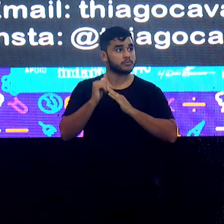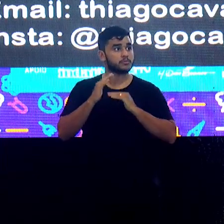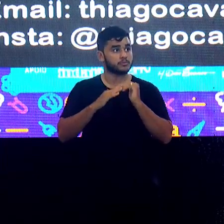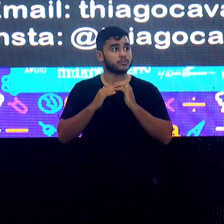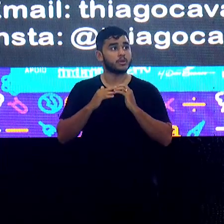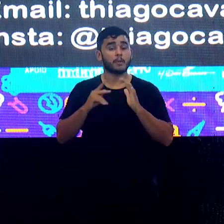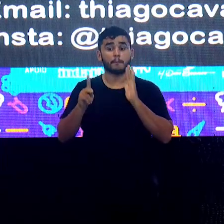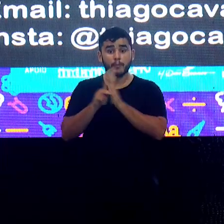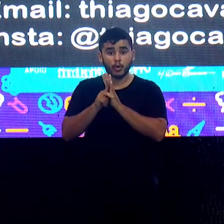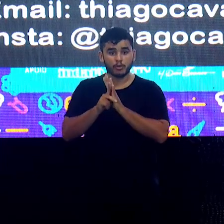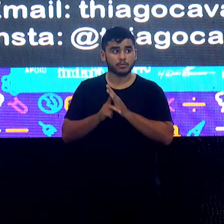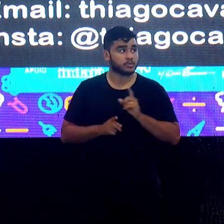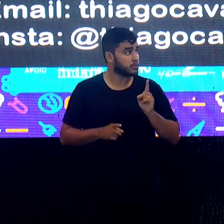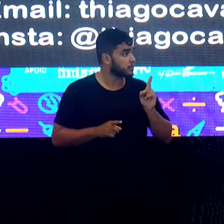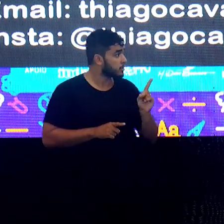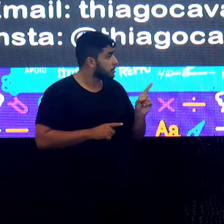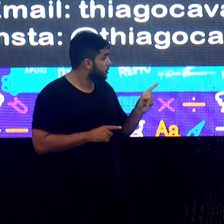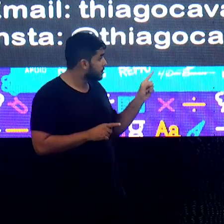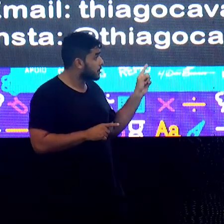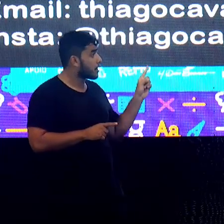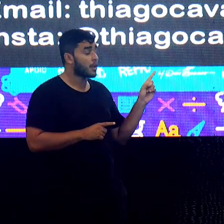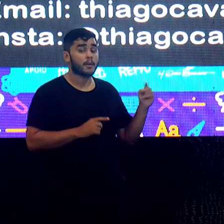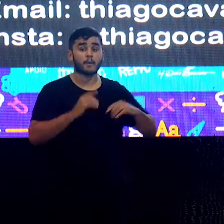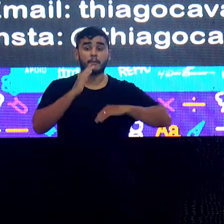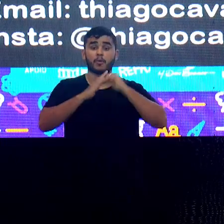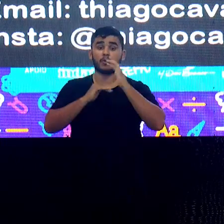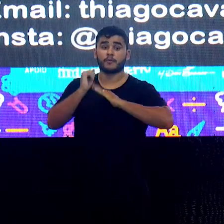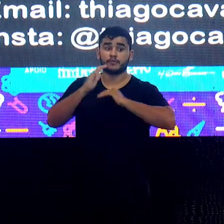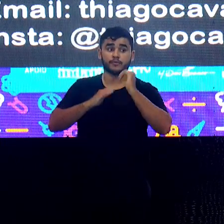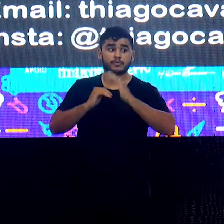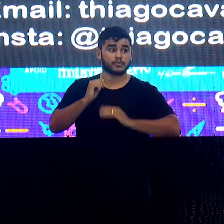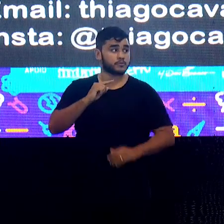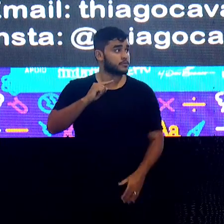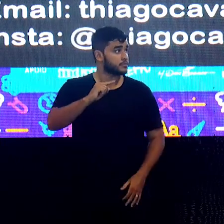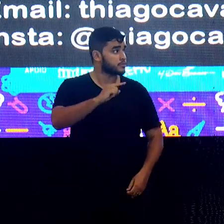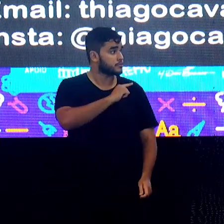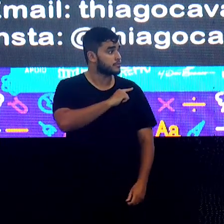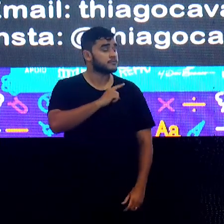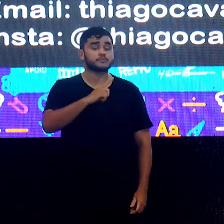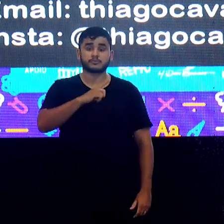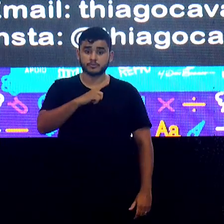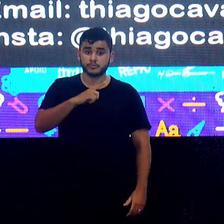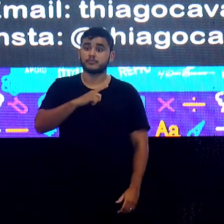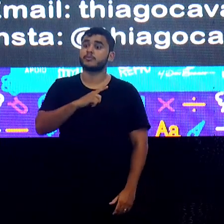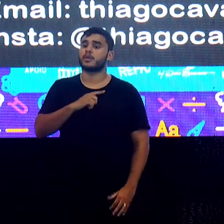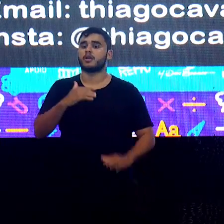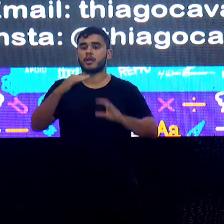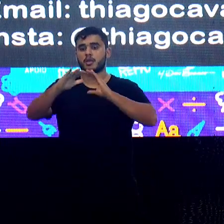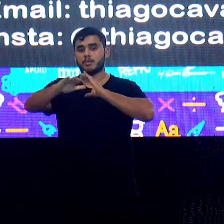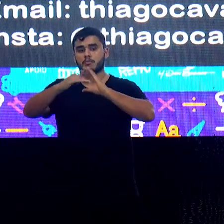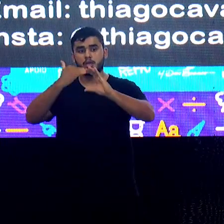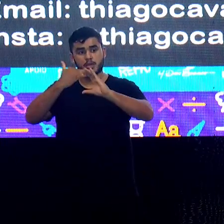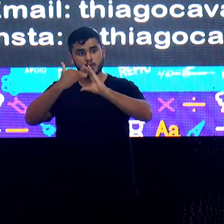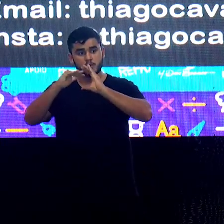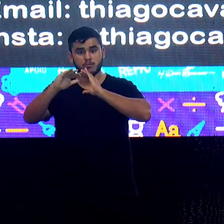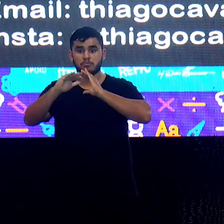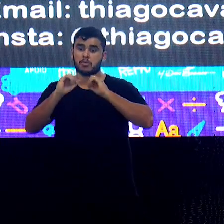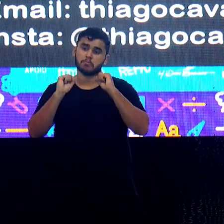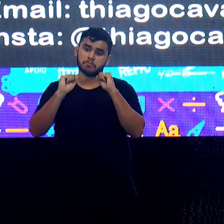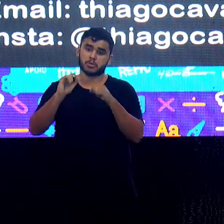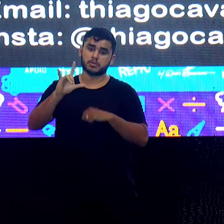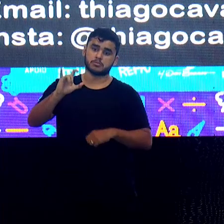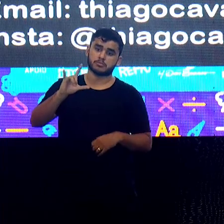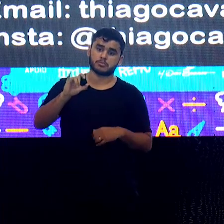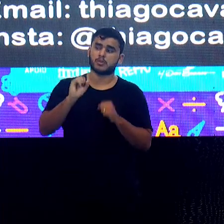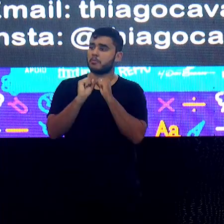foco, tá? Então, se quiser enviar um e-mail para o professor Tiago ou adicionar o professor Tiago no Instagram,